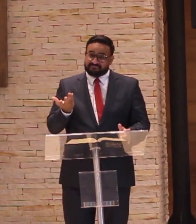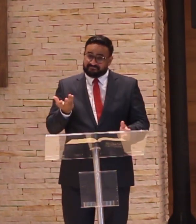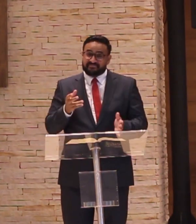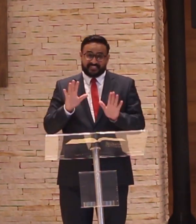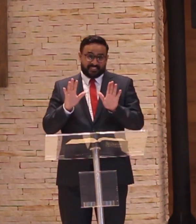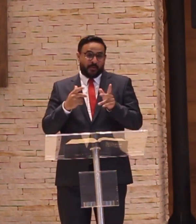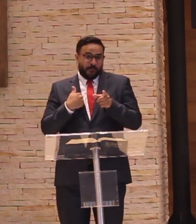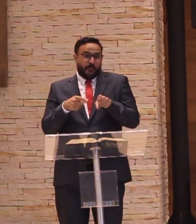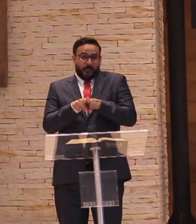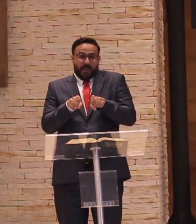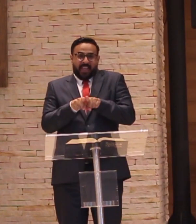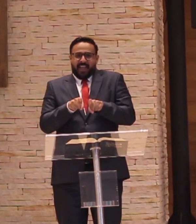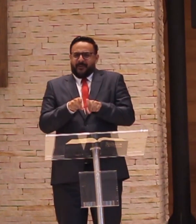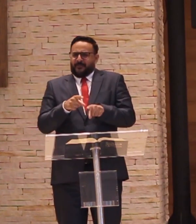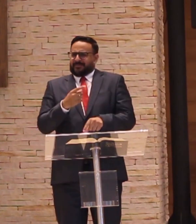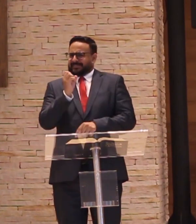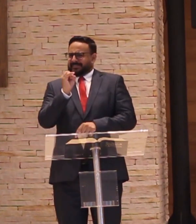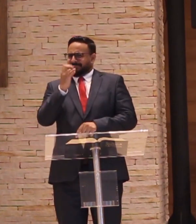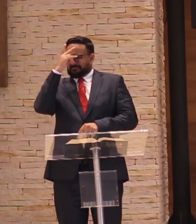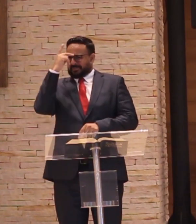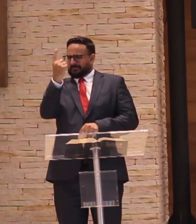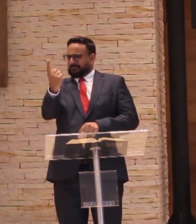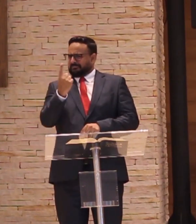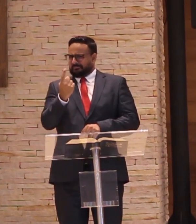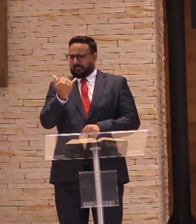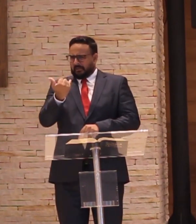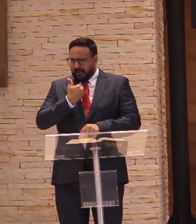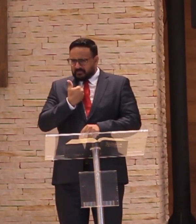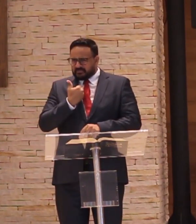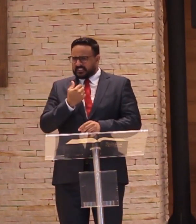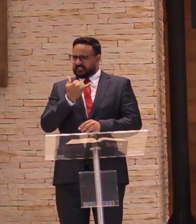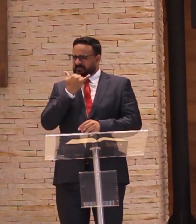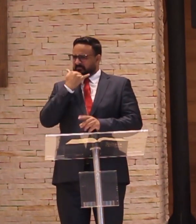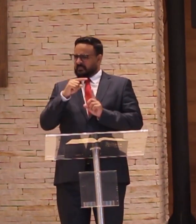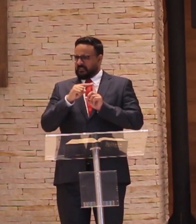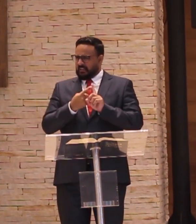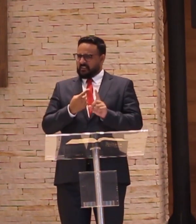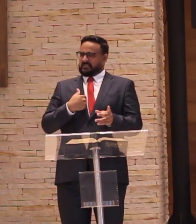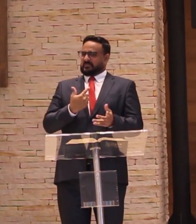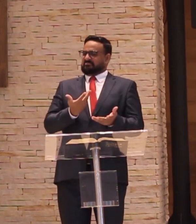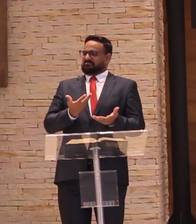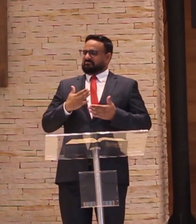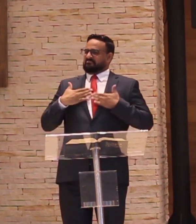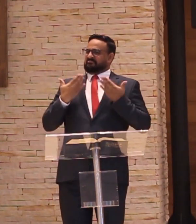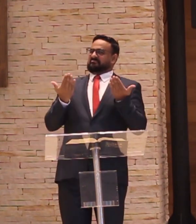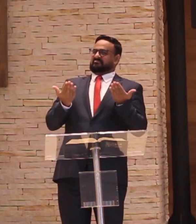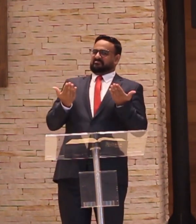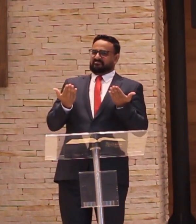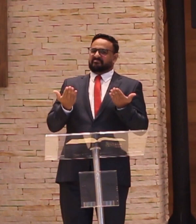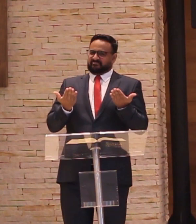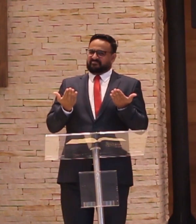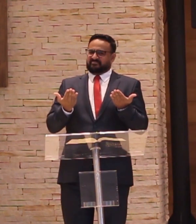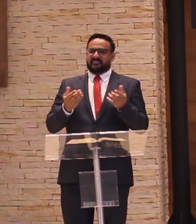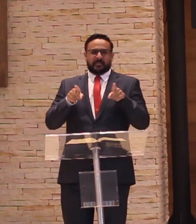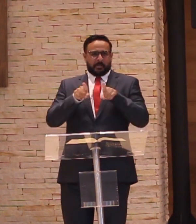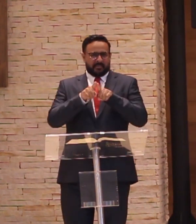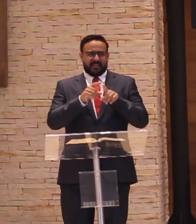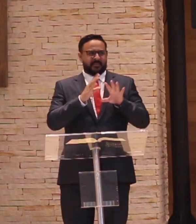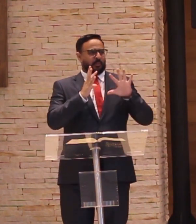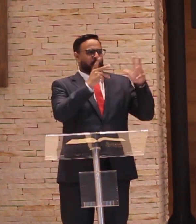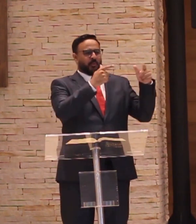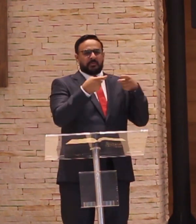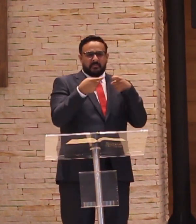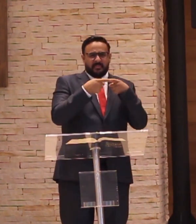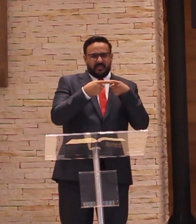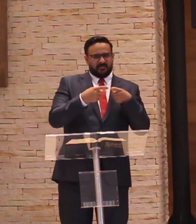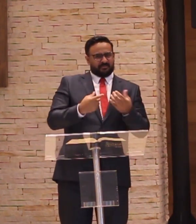mentindo e vai desconfiar da notícia. Eu também agiria dessa forma. Se uma pessoa nessa idade dissesse para mim